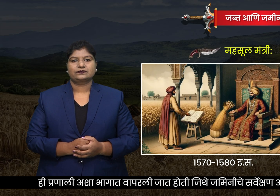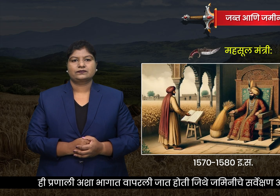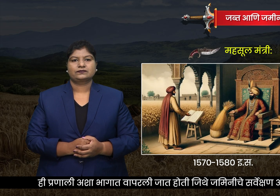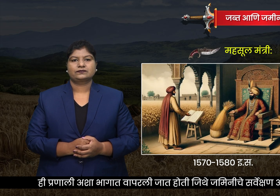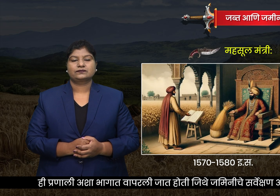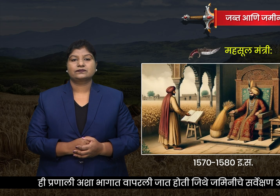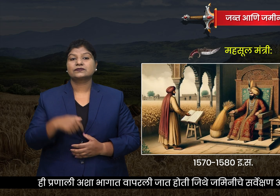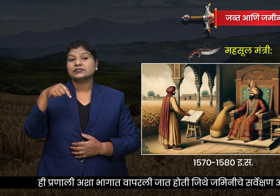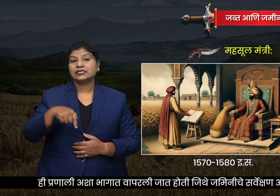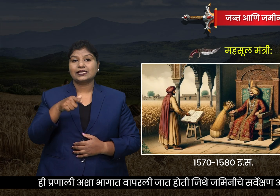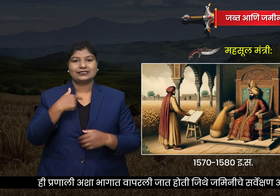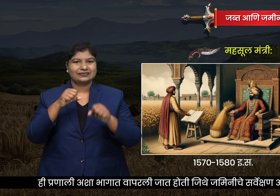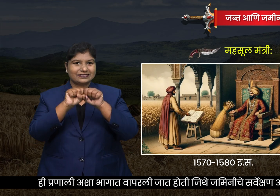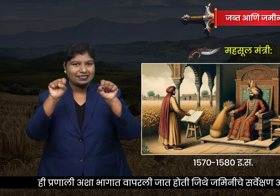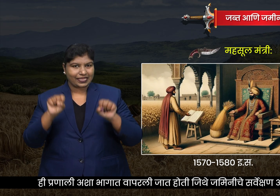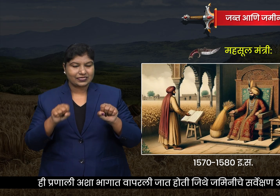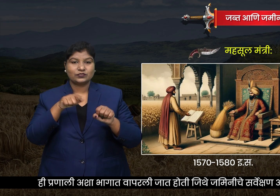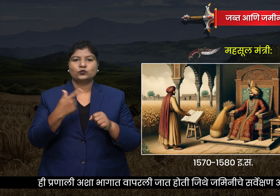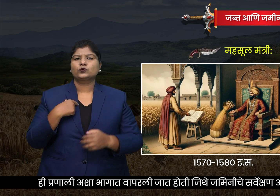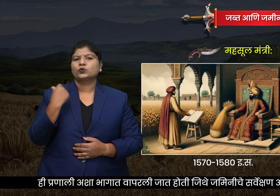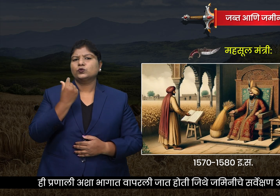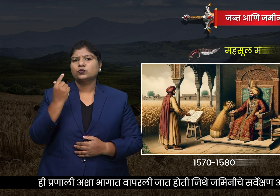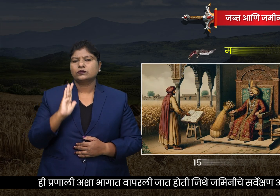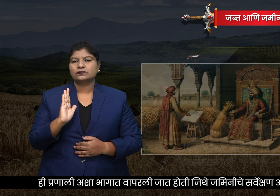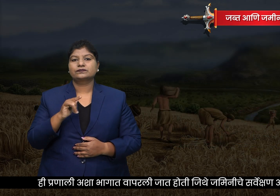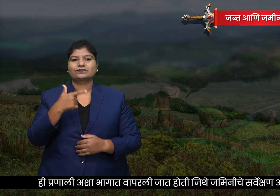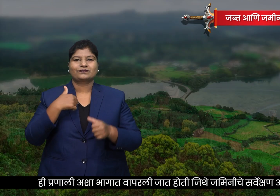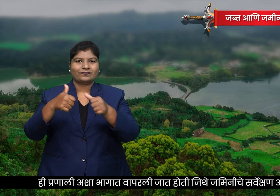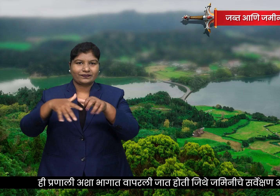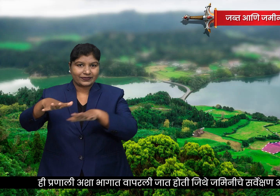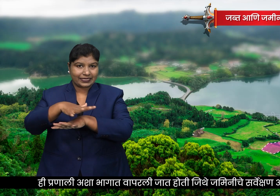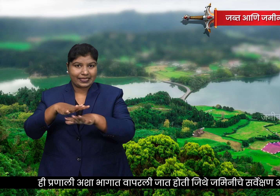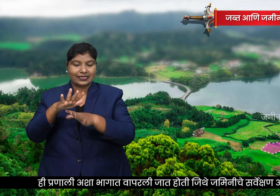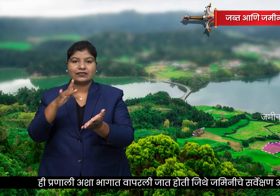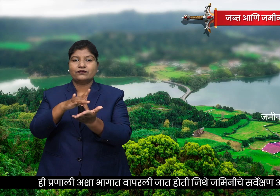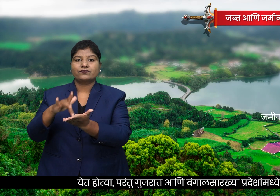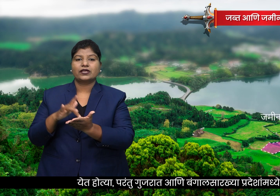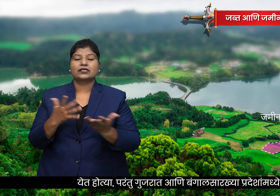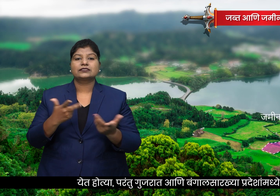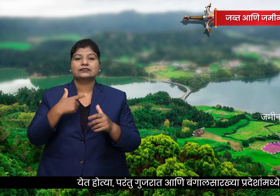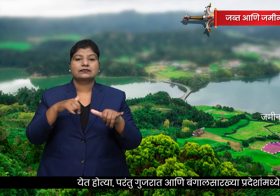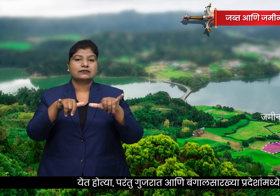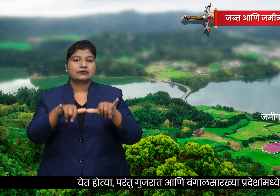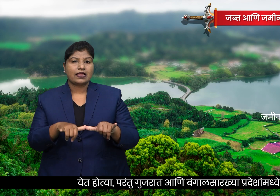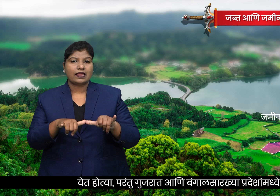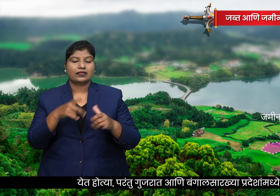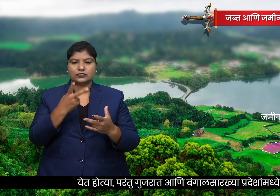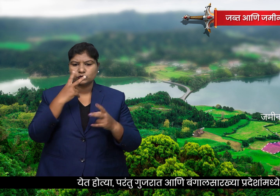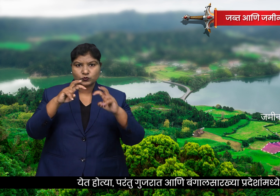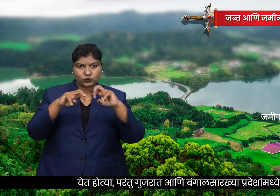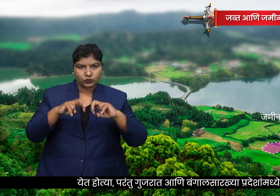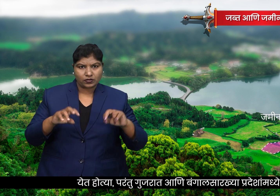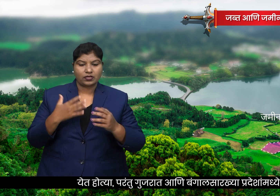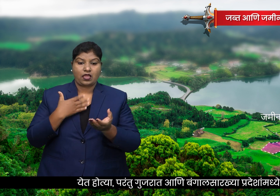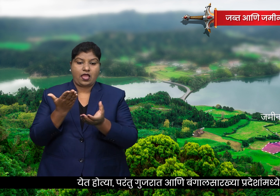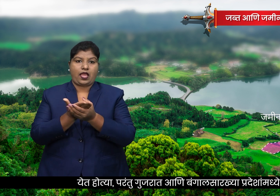ही प्रणाली अशा भागात वापरली जात होती जिथे जमिनीची सर्वेक्षण आणि नोंदी ठेवता येत होत्या, परंतु गुजरात आणि